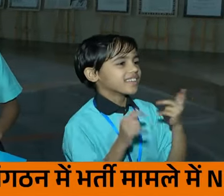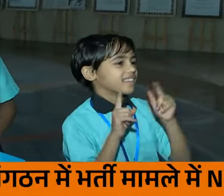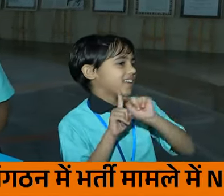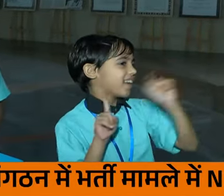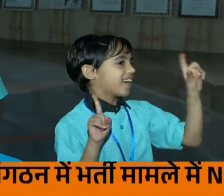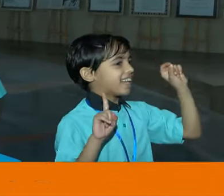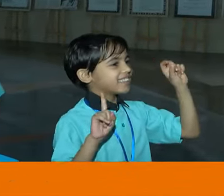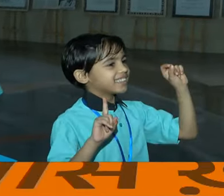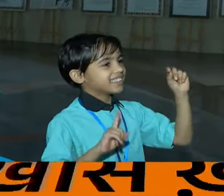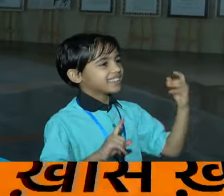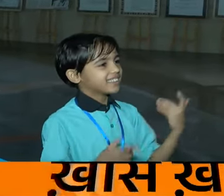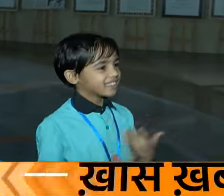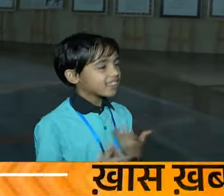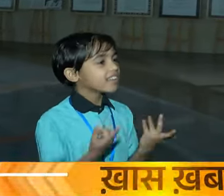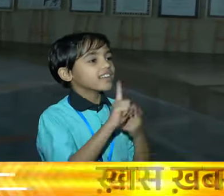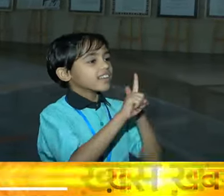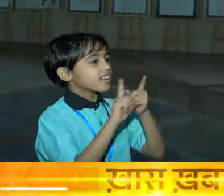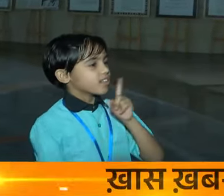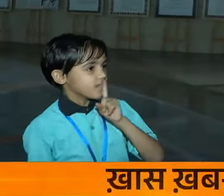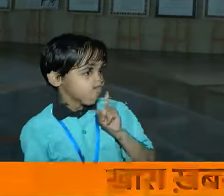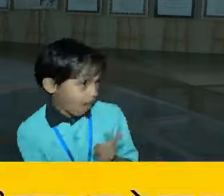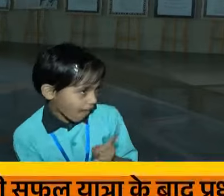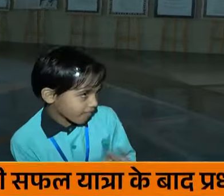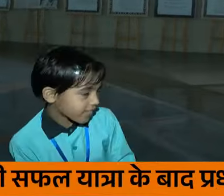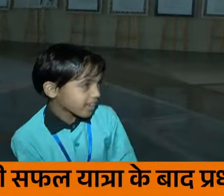उपर से मैं फॉर्स जीजन है इस बात की मुझे बहुत खुशी है